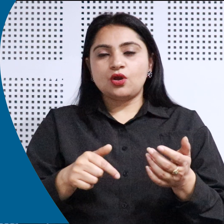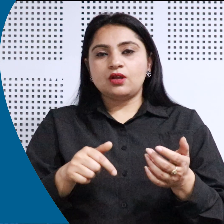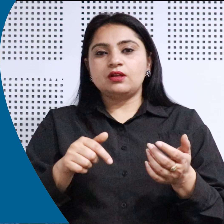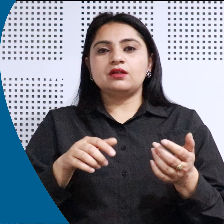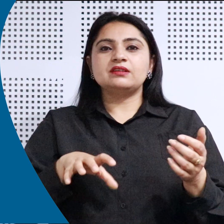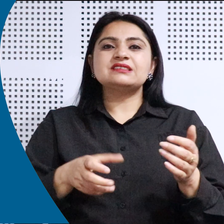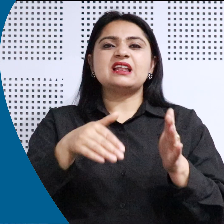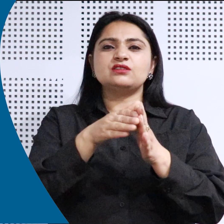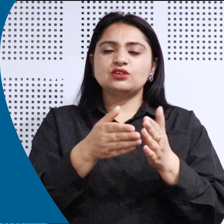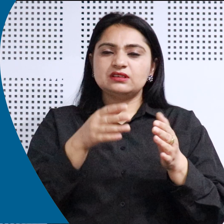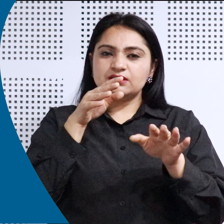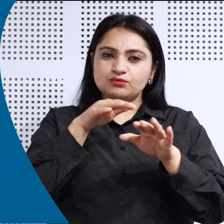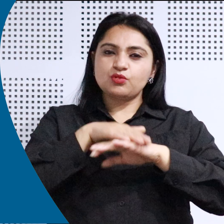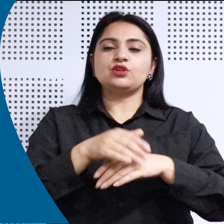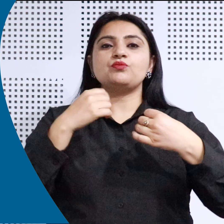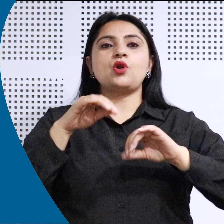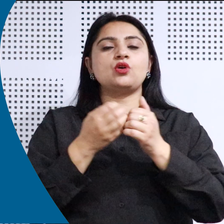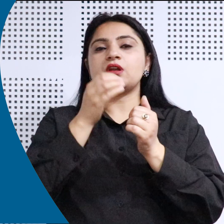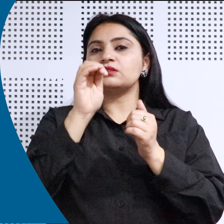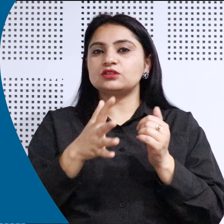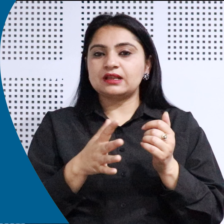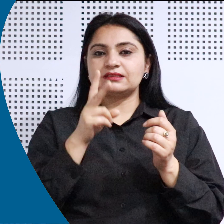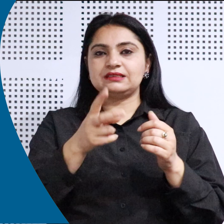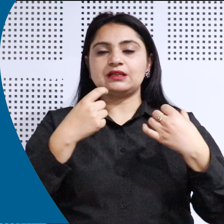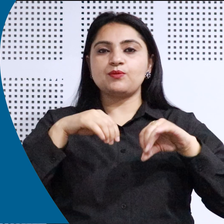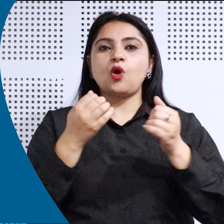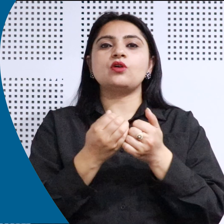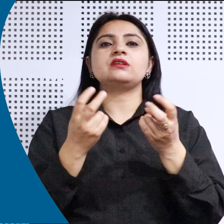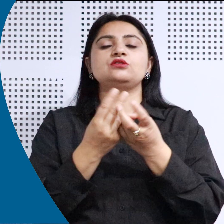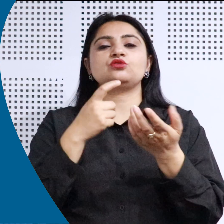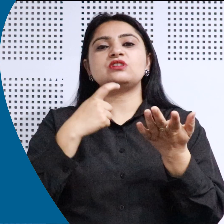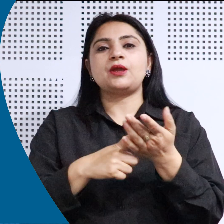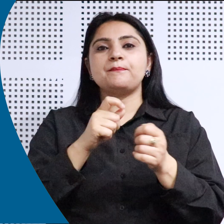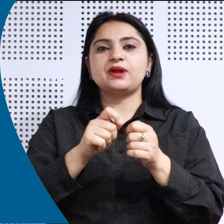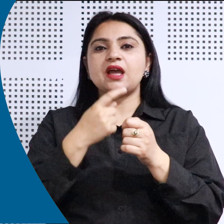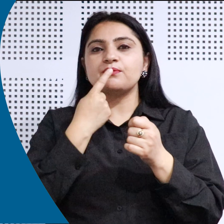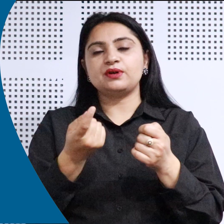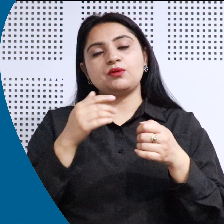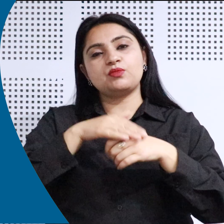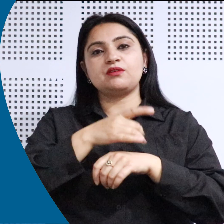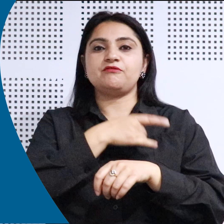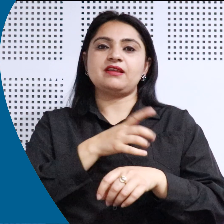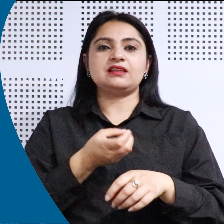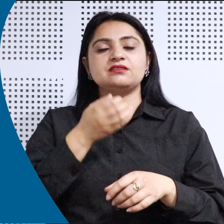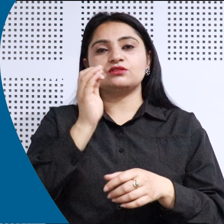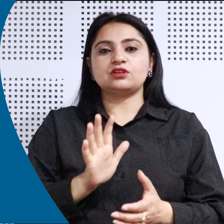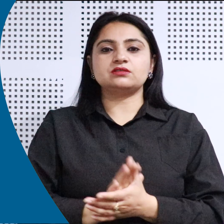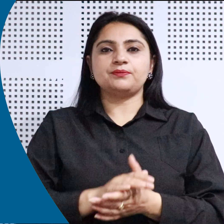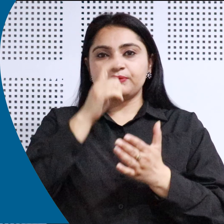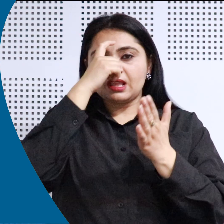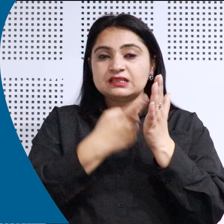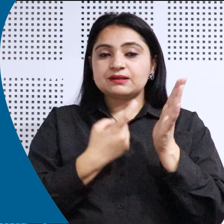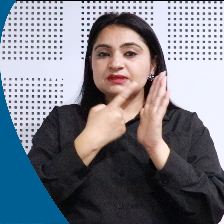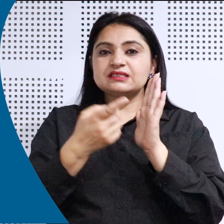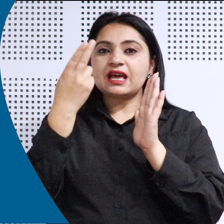अधिकतम प्रयोग गर्न सकेका छैनन् र यसलाई प्रयोग गर्ने खालको नियमहरू बन्यो भने बढीभन्दा बढी फाइदा लिन सक्दछन्। संविधान